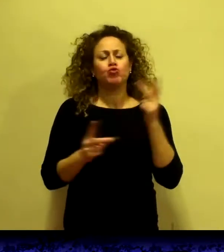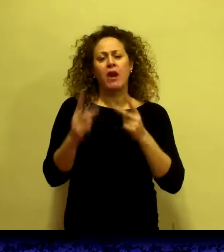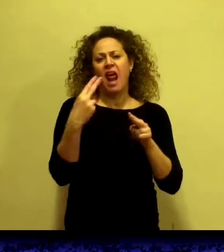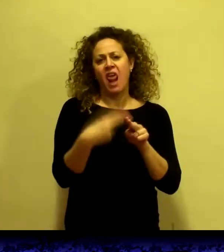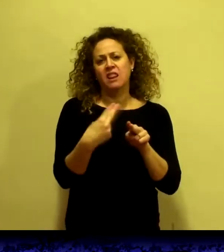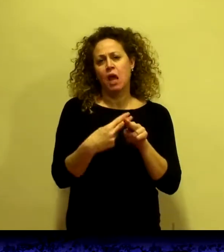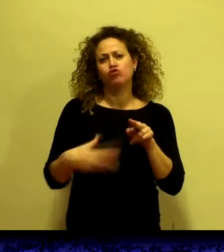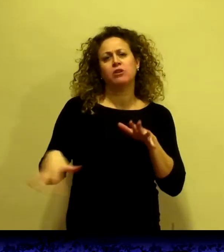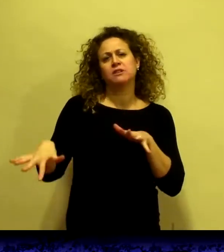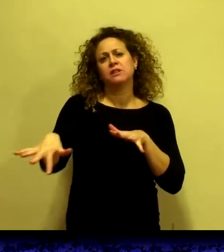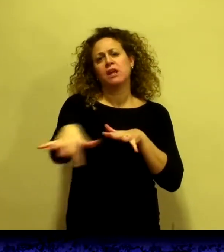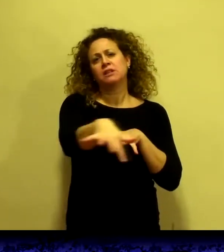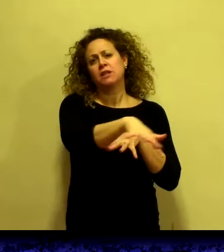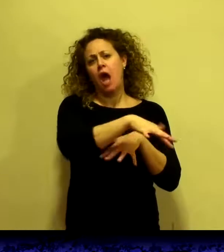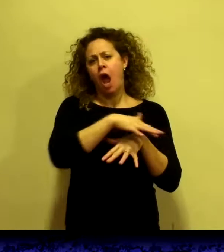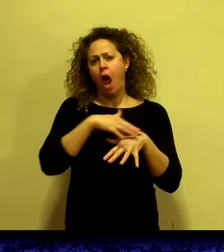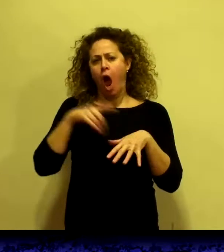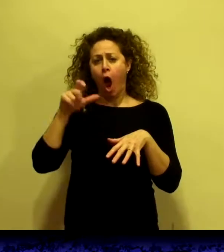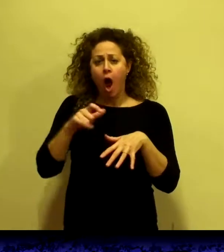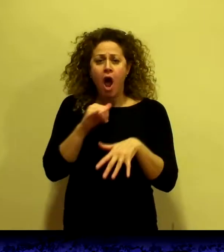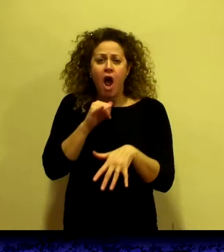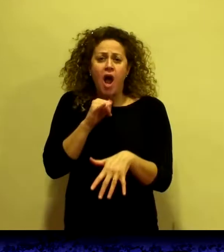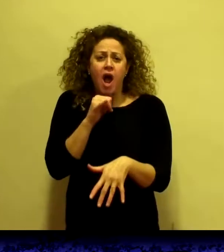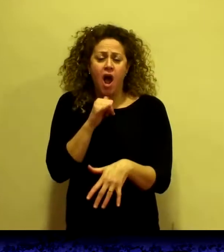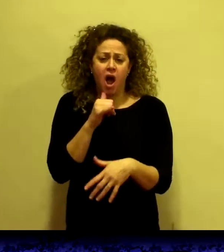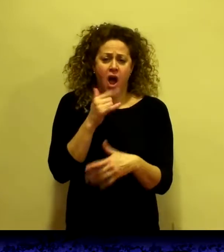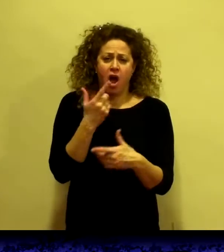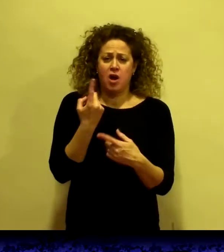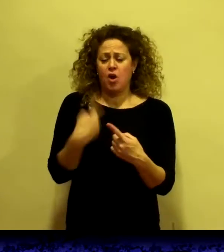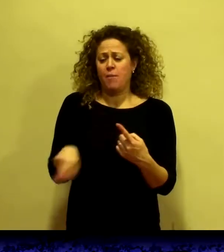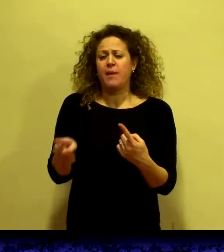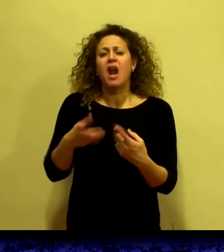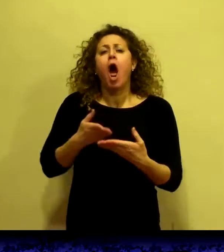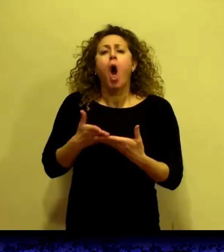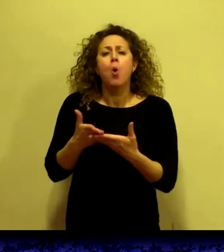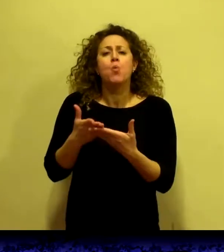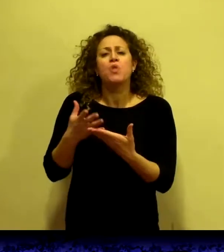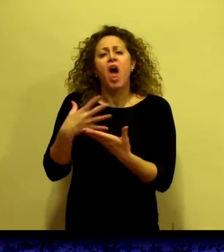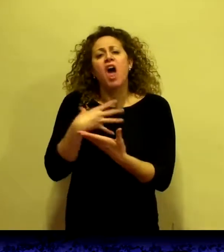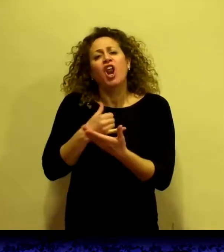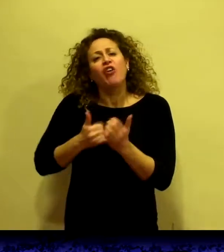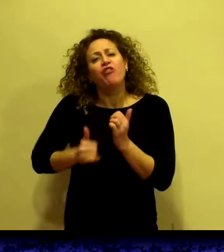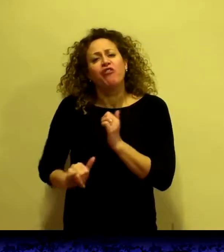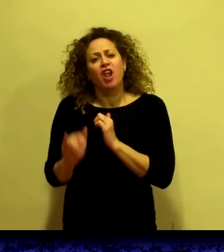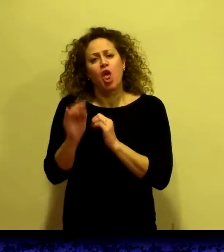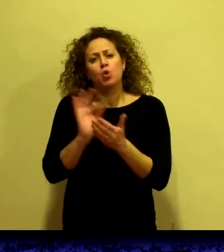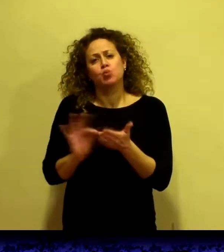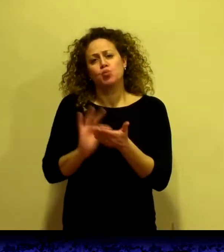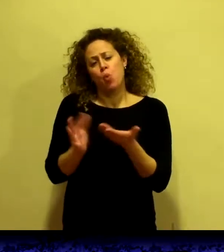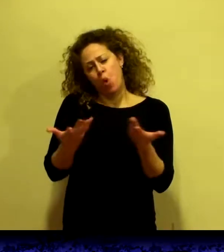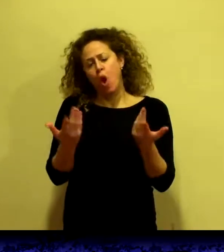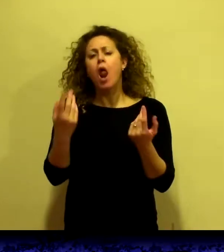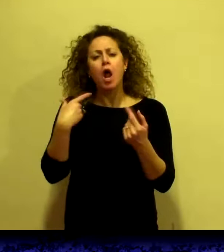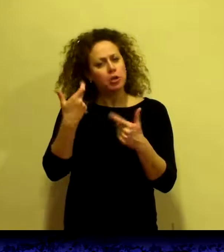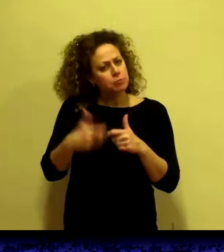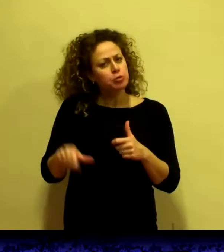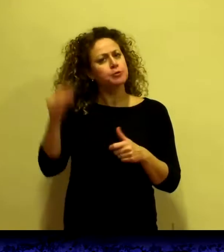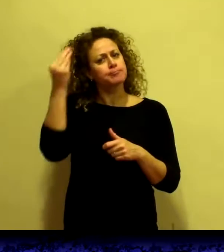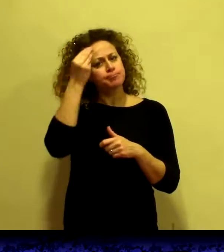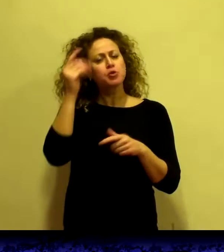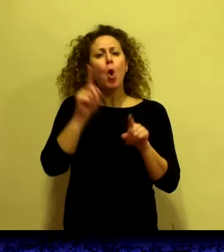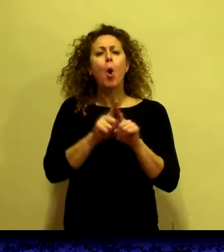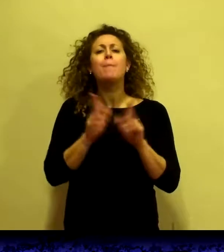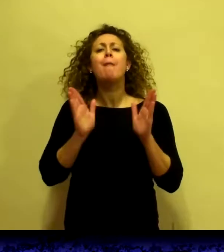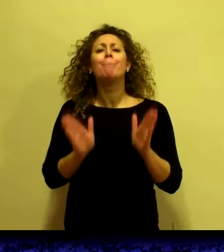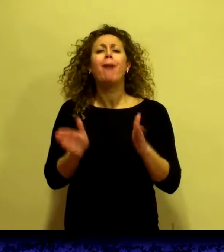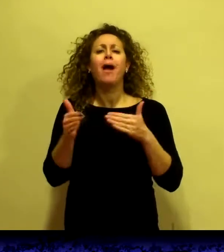ci si può giustamente svenare per aiutare i propri figli ad andare a scuola. Proprio per questo motivo abbiamo pensato a un sistema a